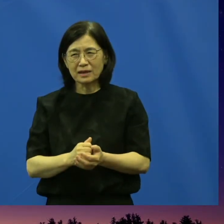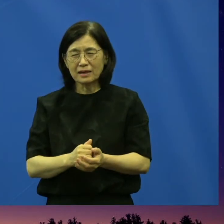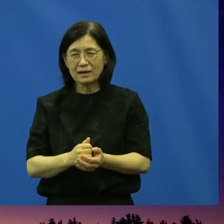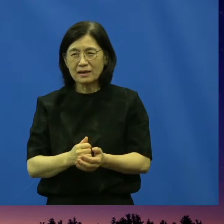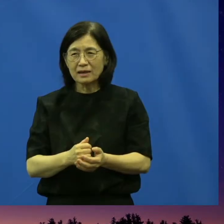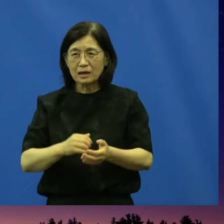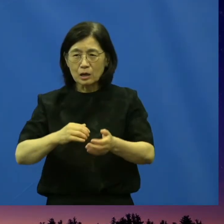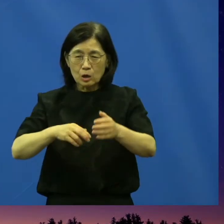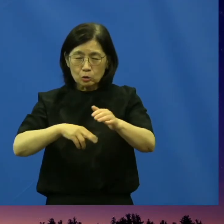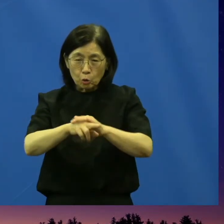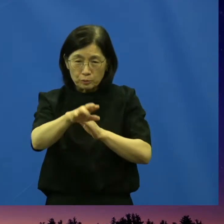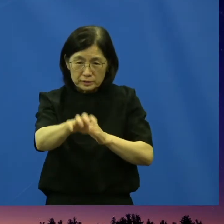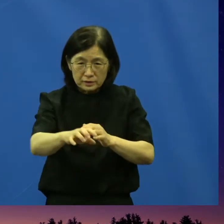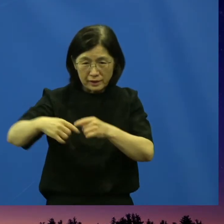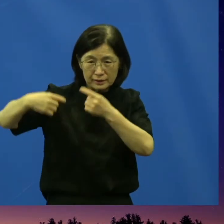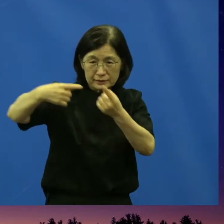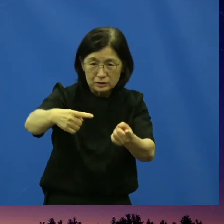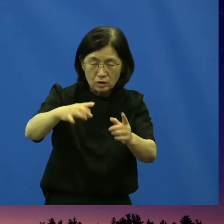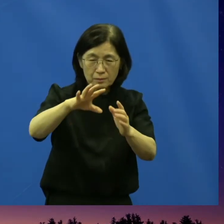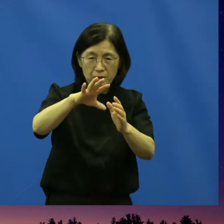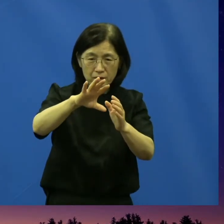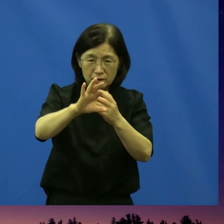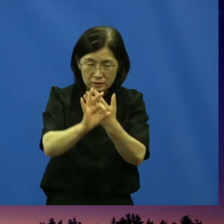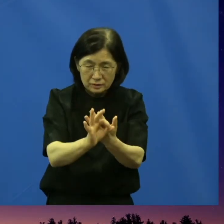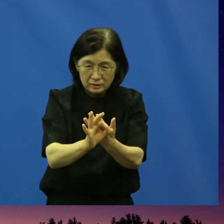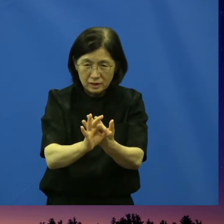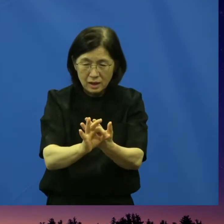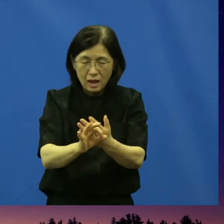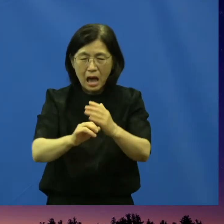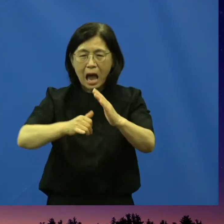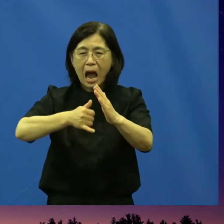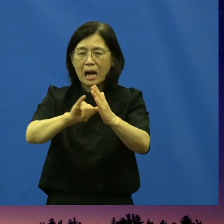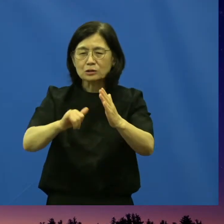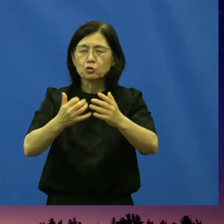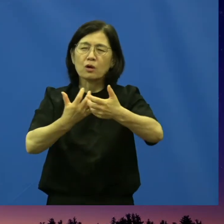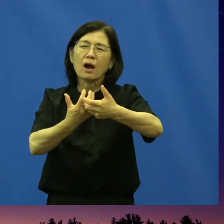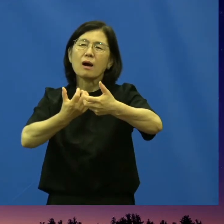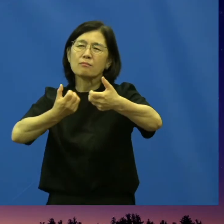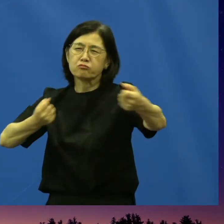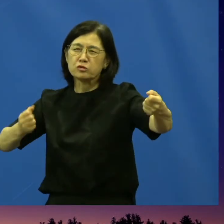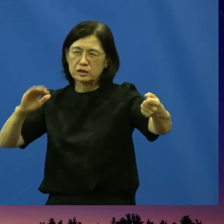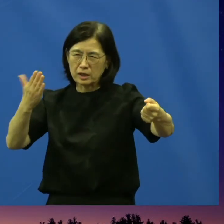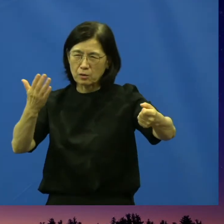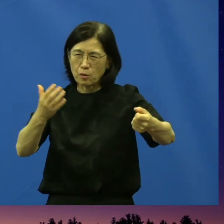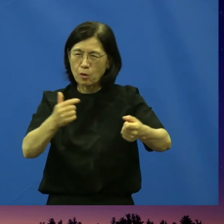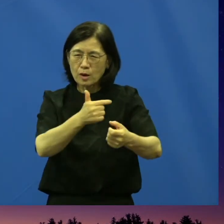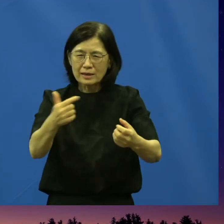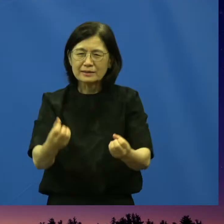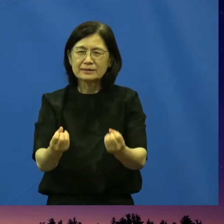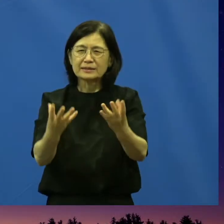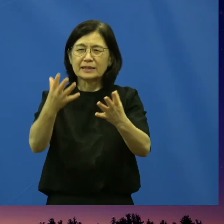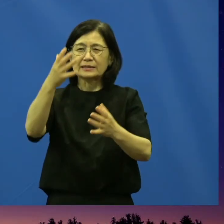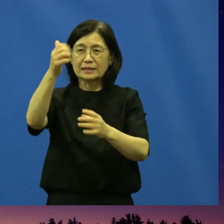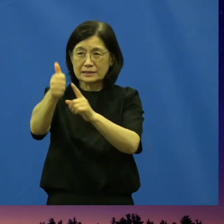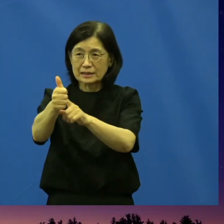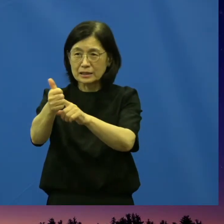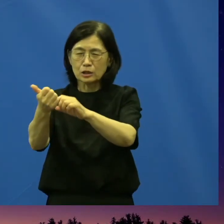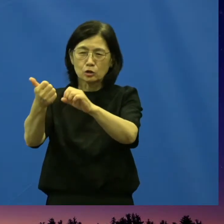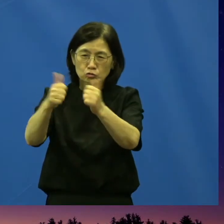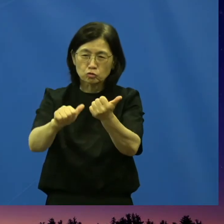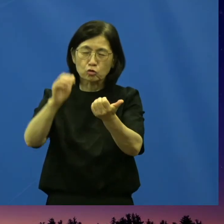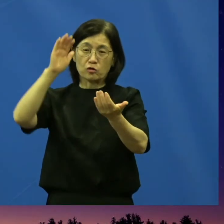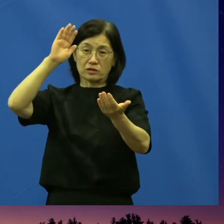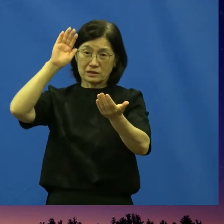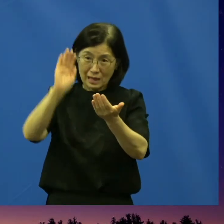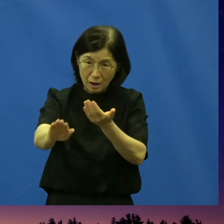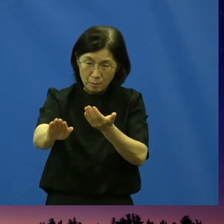격리된 곳이고, 또 제사장이 죽기까지 풀려 나올 수도 없게 되고, 또 고의는 아닐지라도 사람을